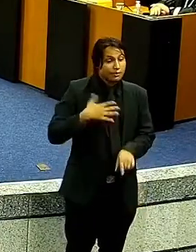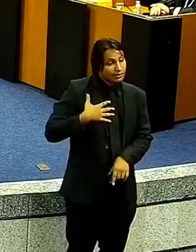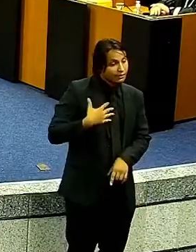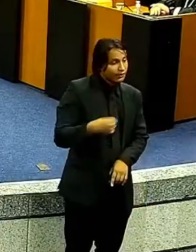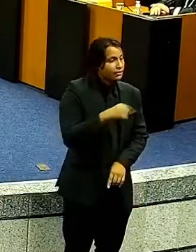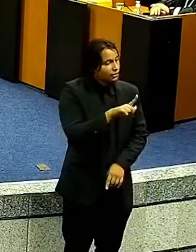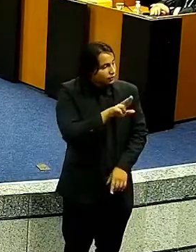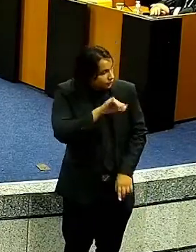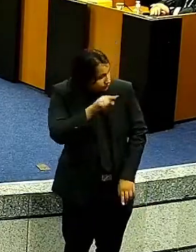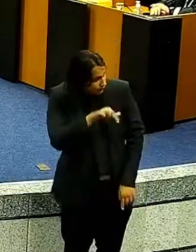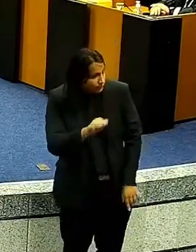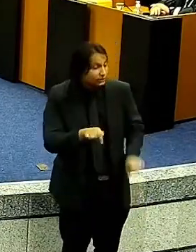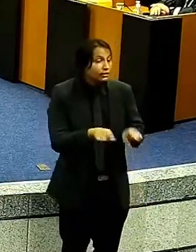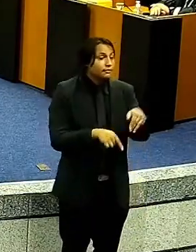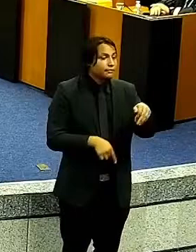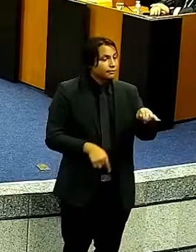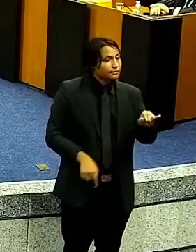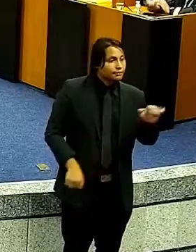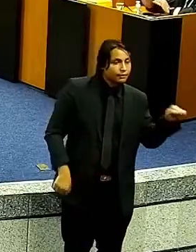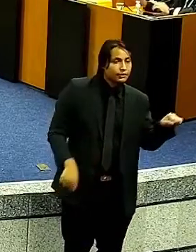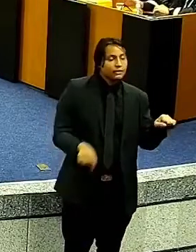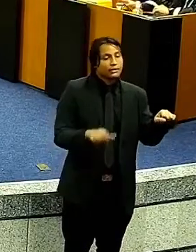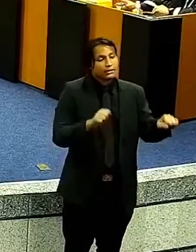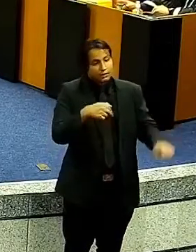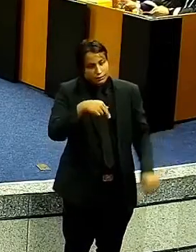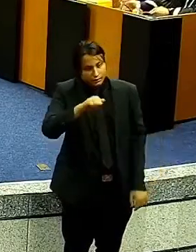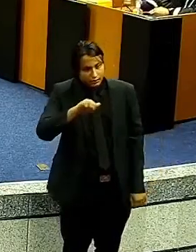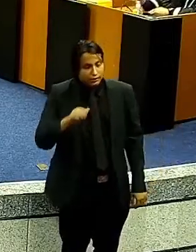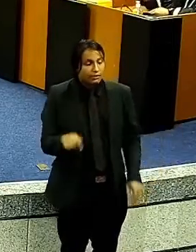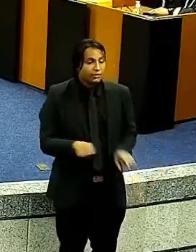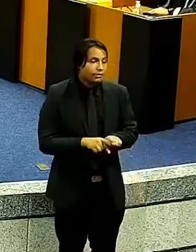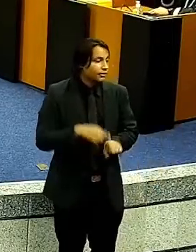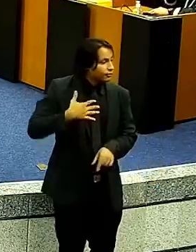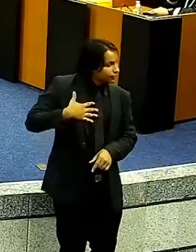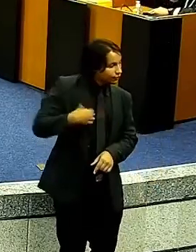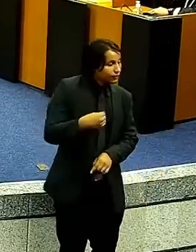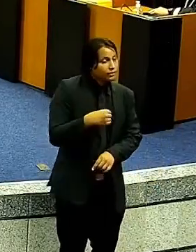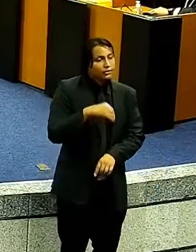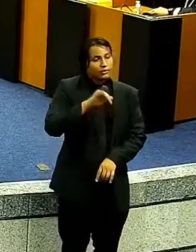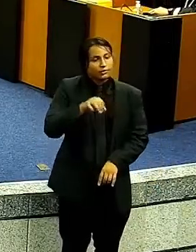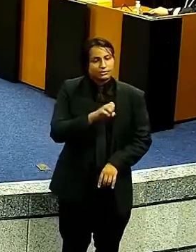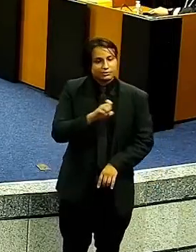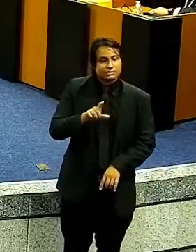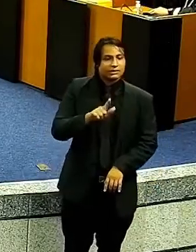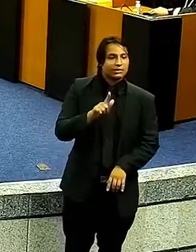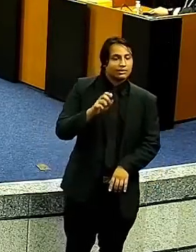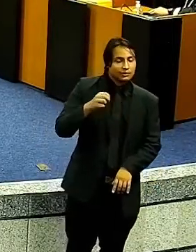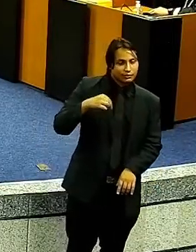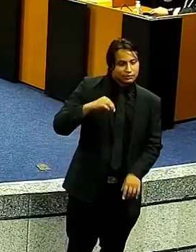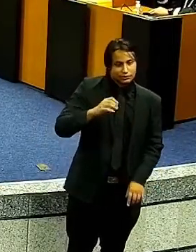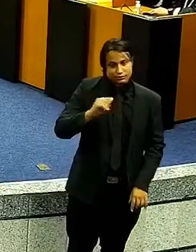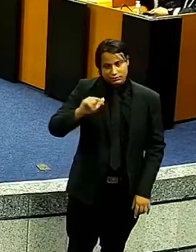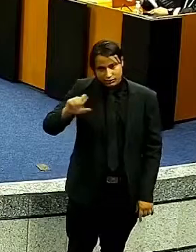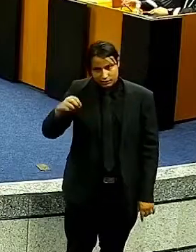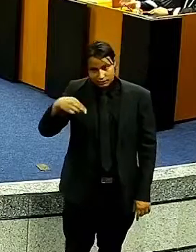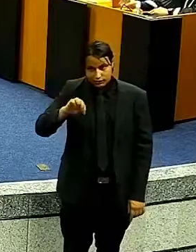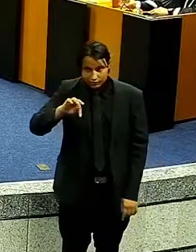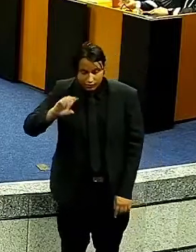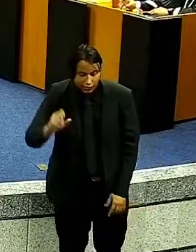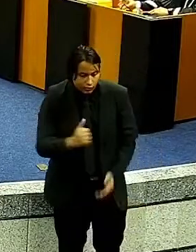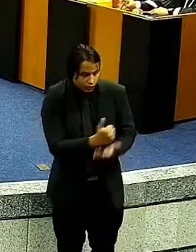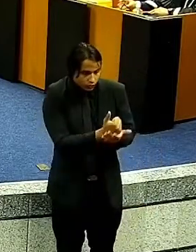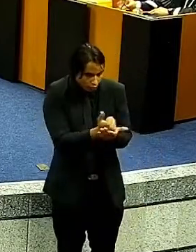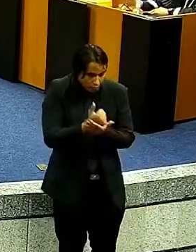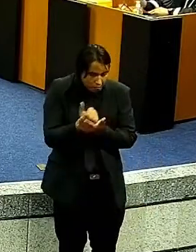Luísa Fernanda Ana Clara Maria Vitória e a meu filho José Gonçalo Neto pelo apoio que me dão para que a jornada da